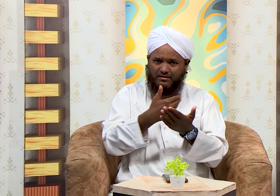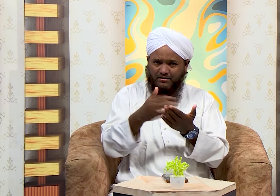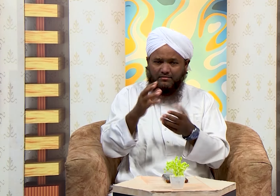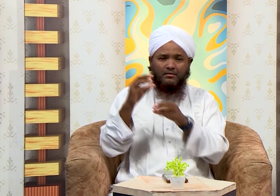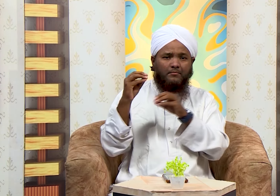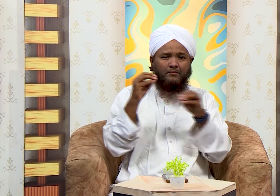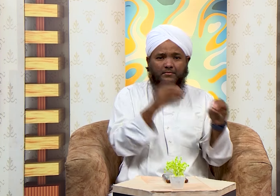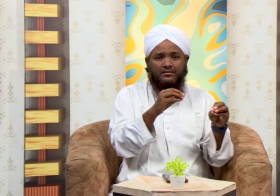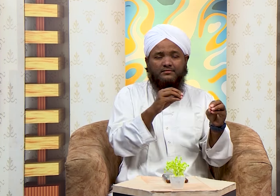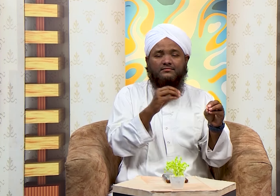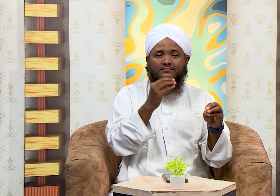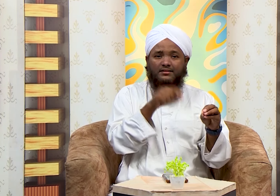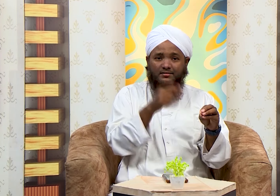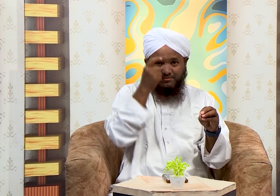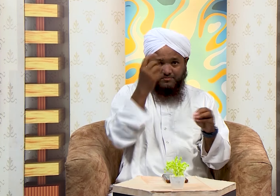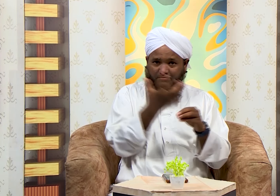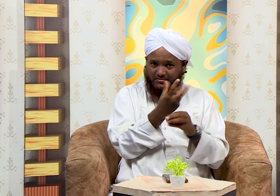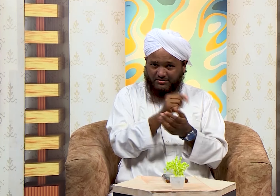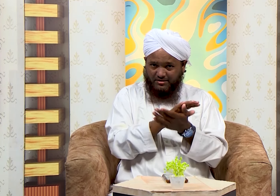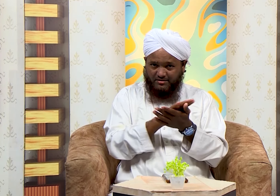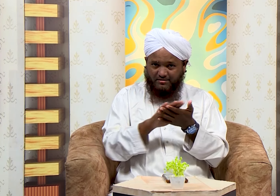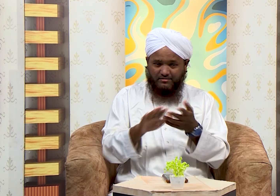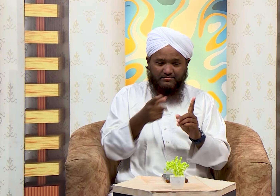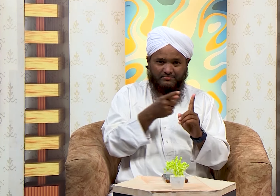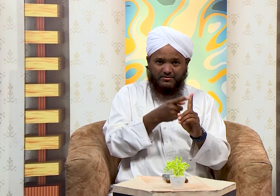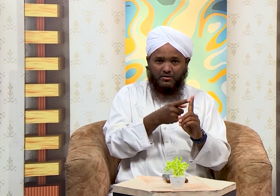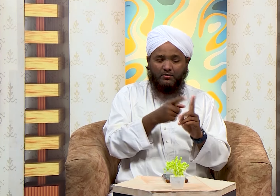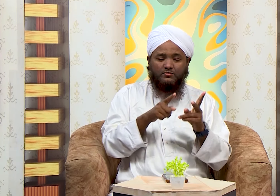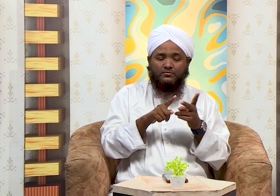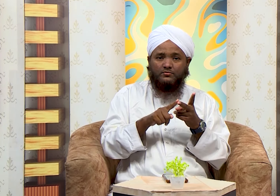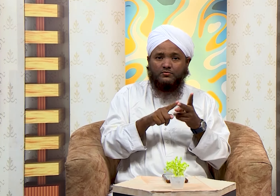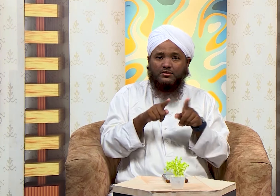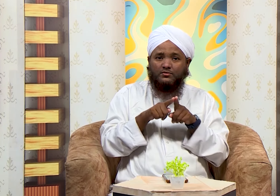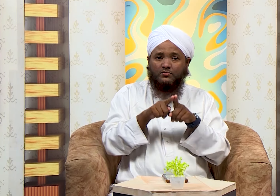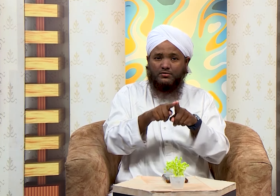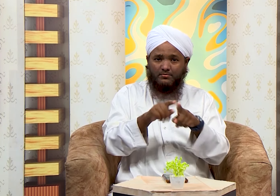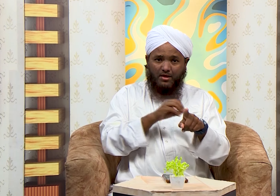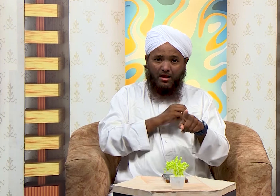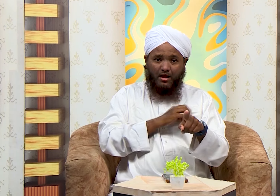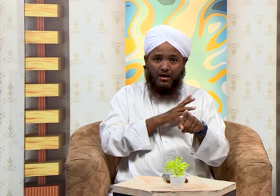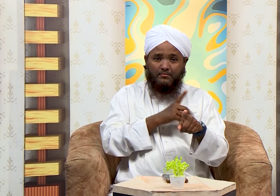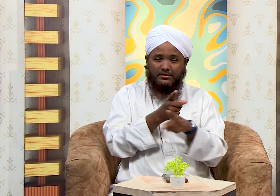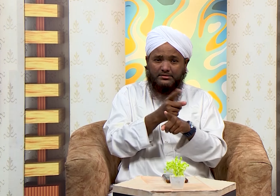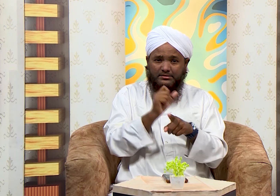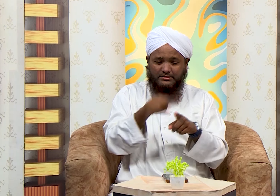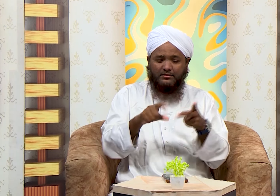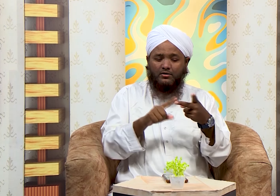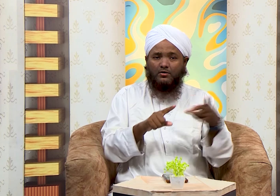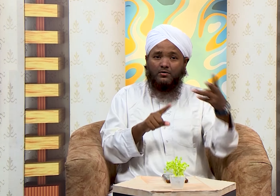میرے امتی کی پریشانی دور کرے میری سنت کو زندہ کرنے والا اور پیارے نبی علیہ السلام نے